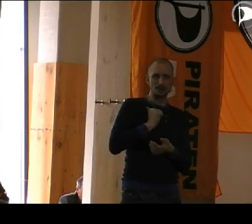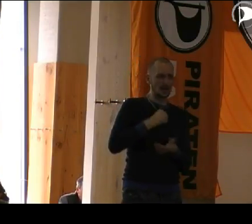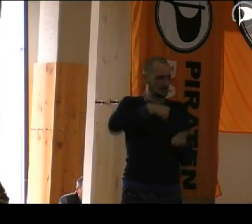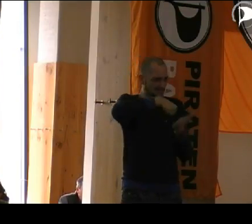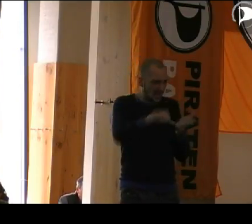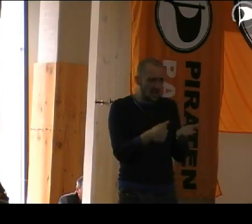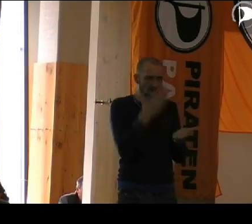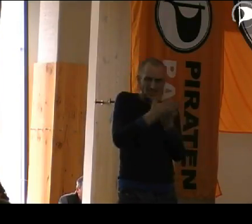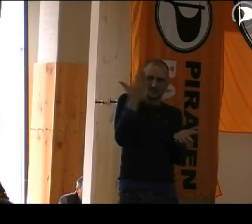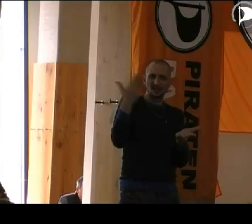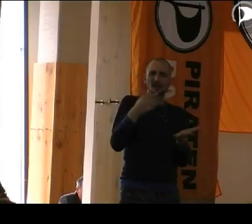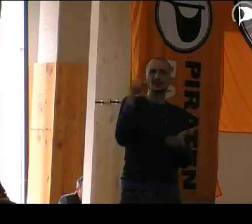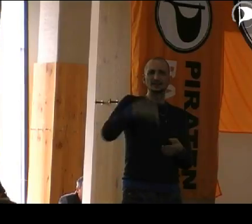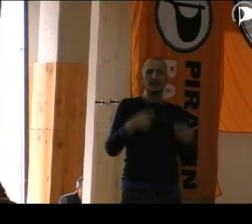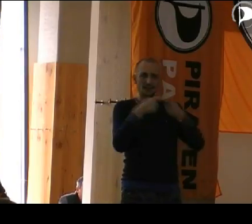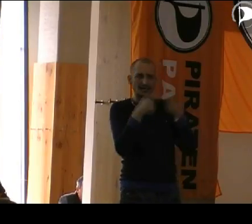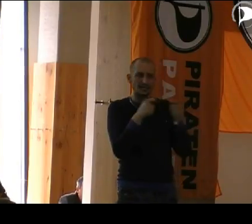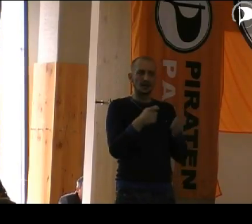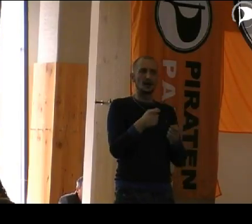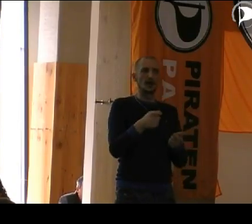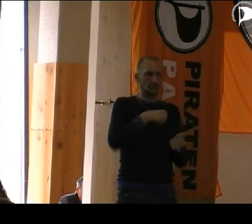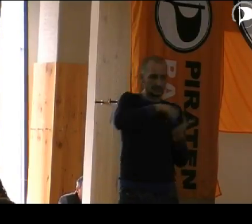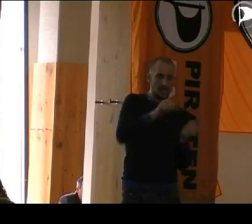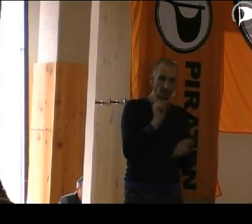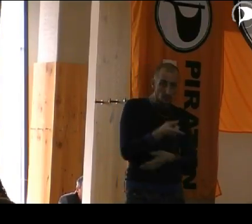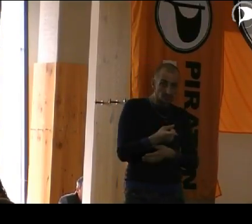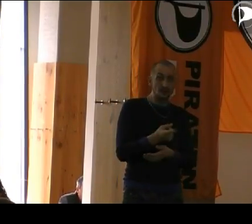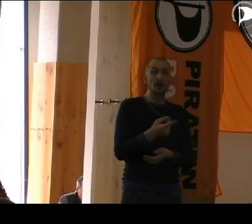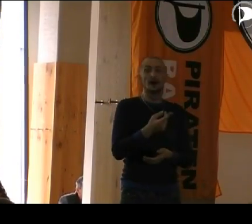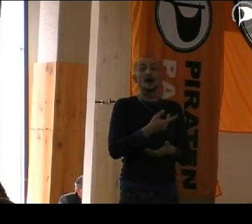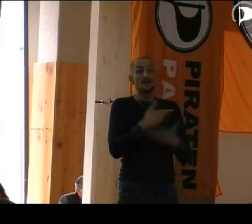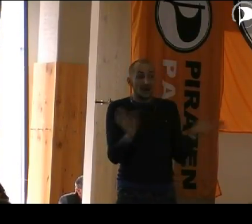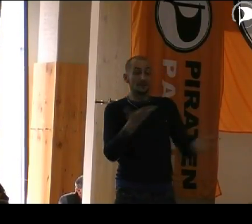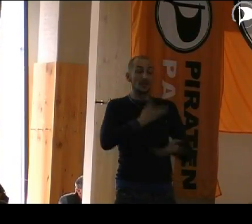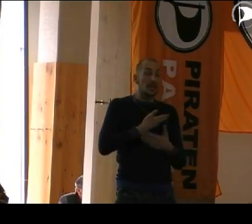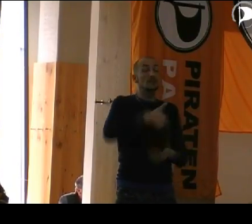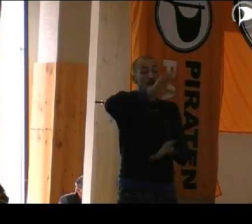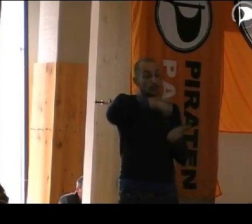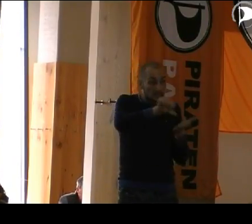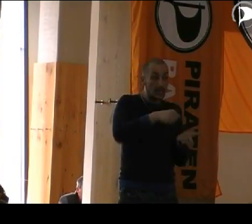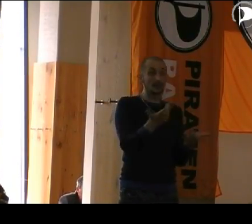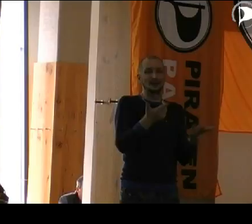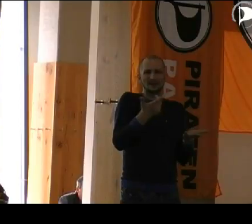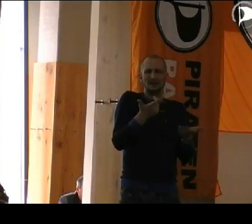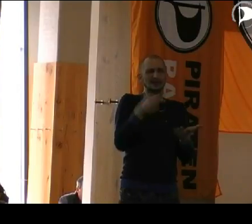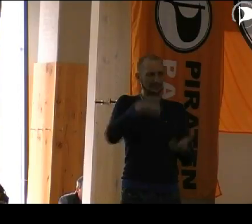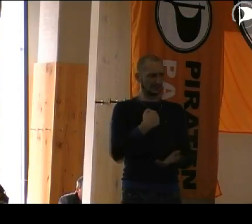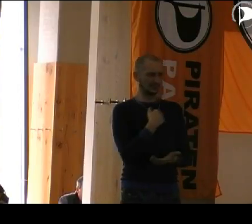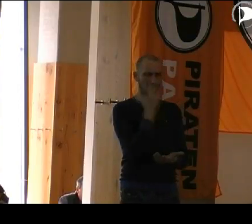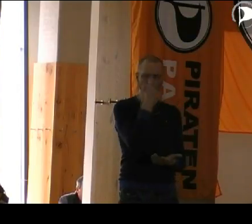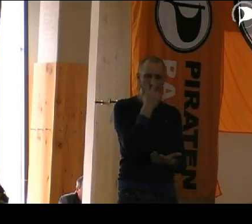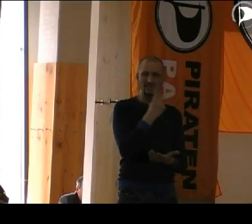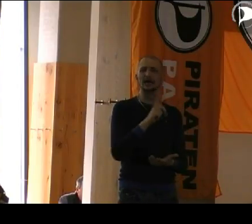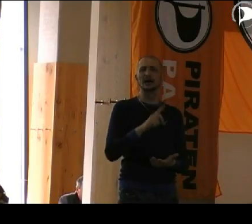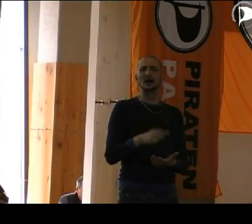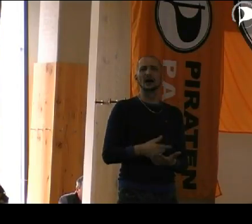wurden nach dem motto die nicht richtig lesen ist nach dem was sie freilich mehr zahlen und beitrag das habe ich nicht verstanden also ist es geht aus